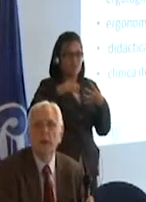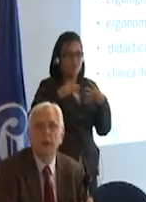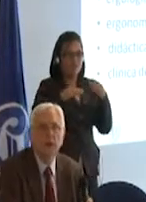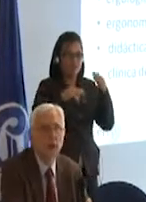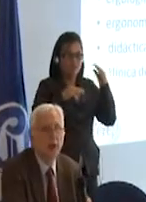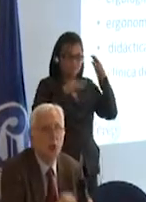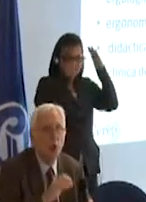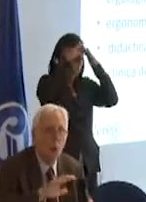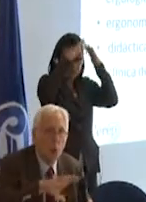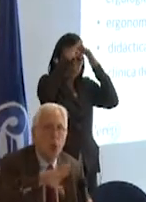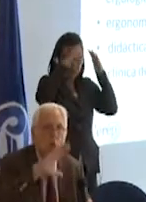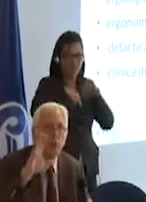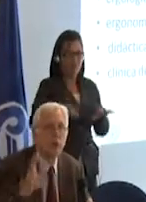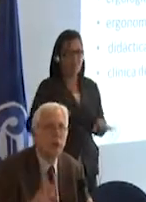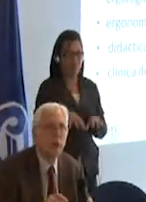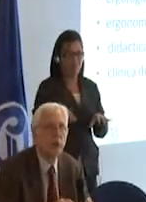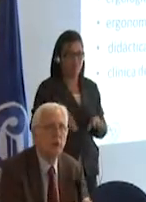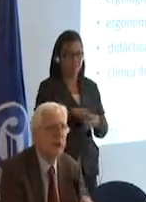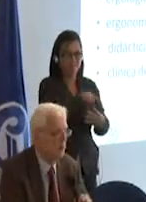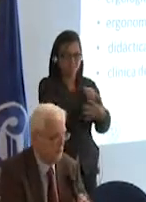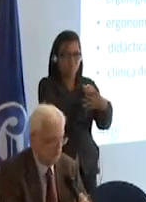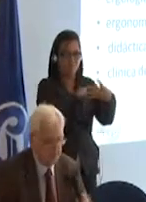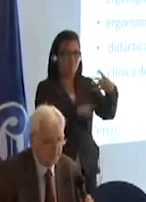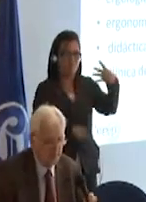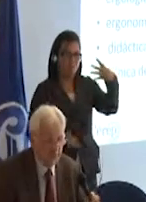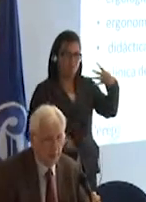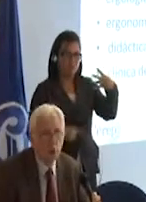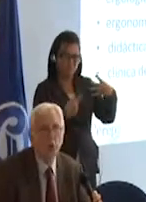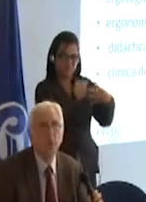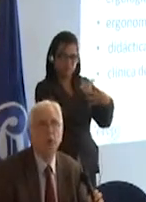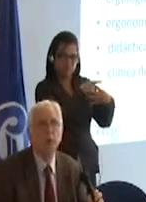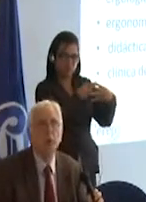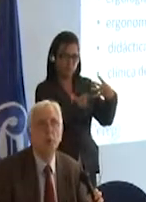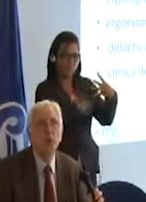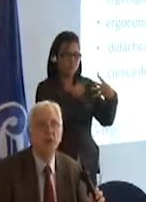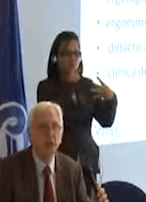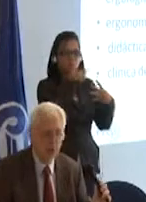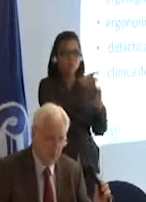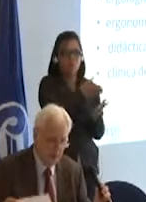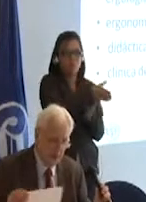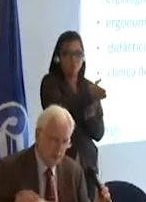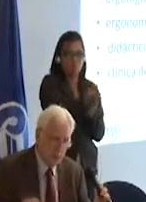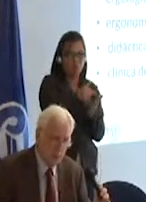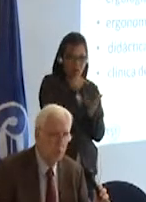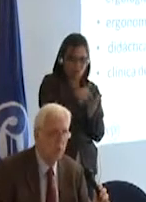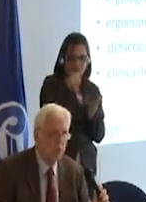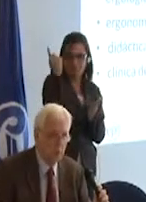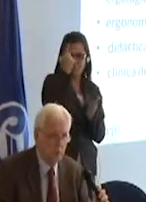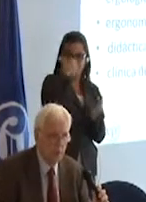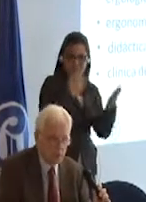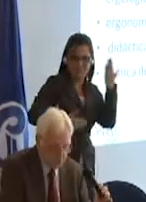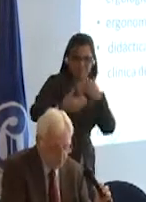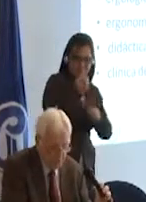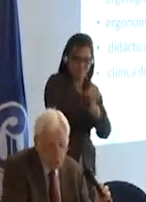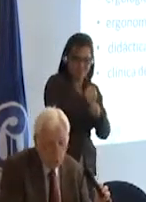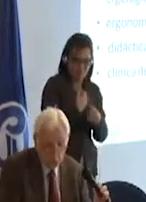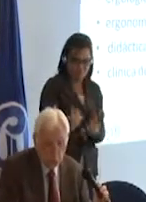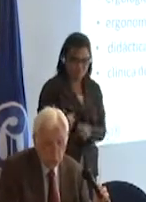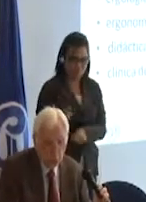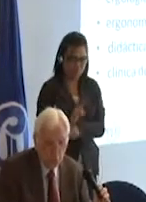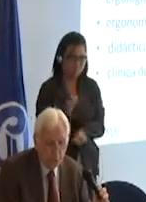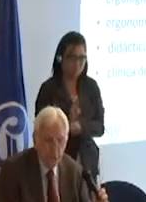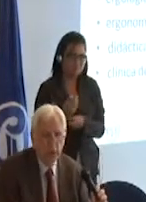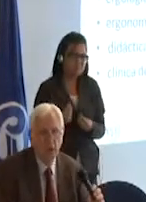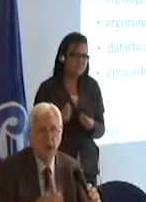champs qui appartiennent au courant général de l'analyse du travail que je vais utiliser pour tenter